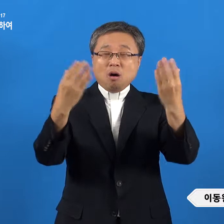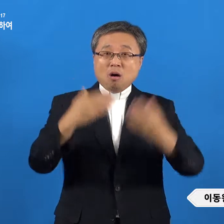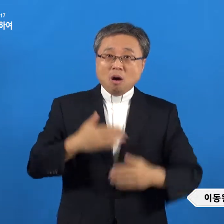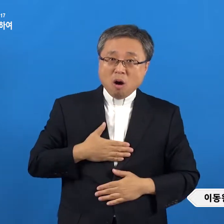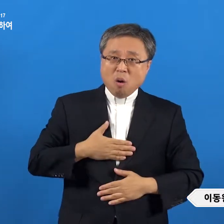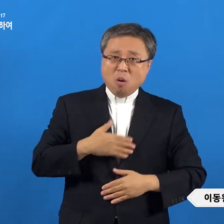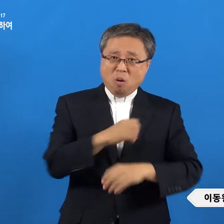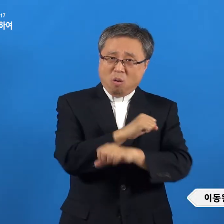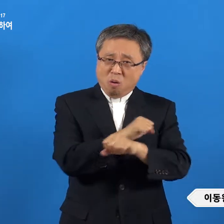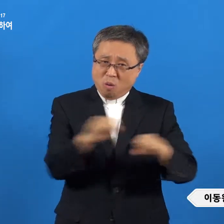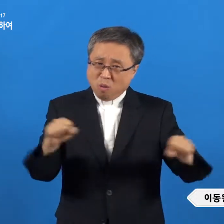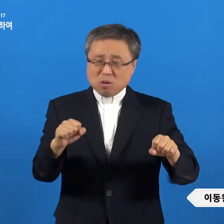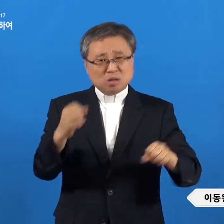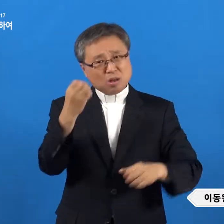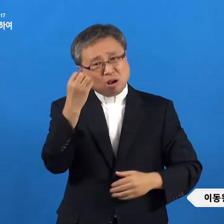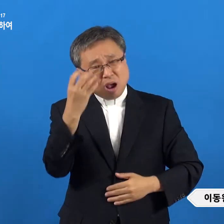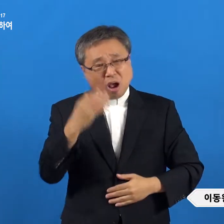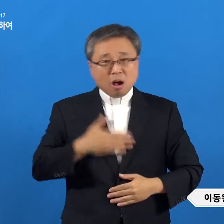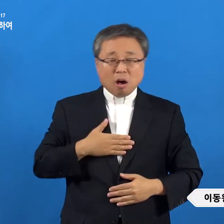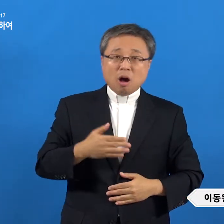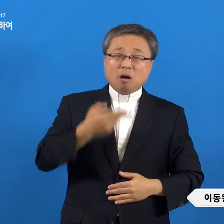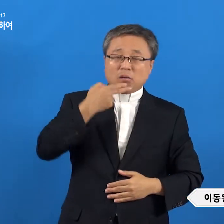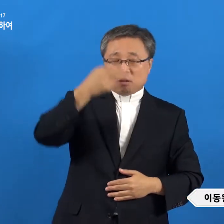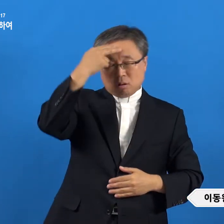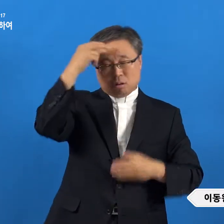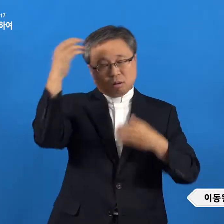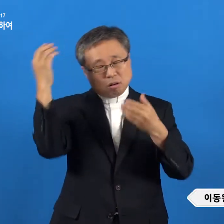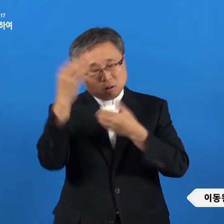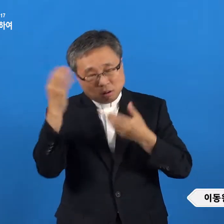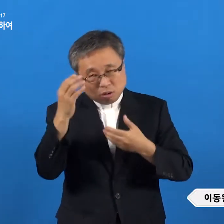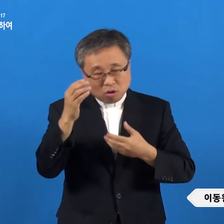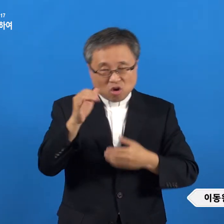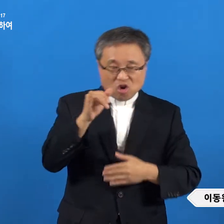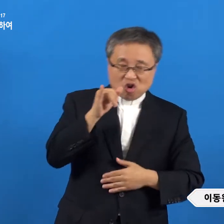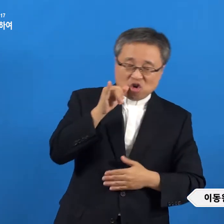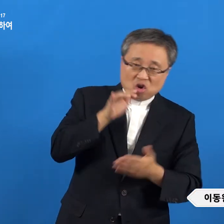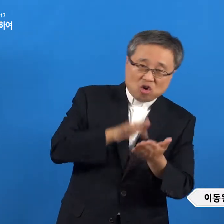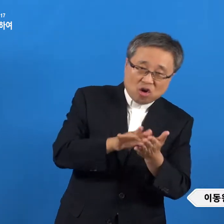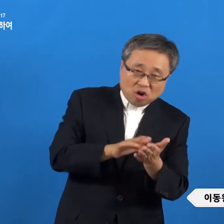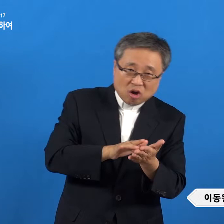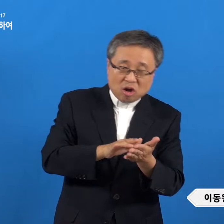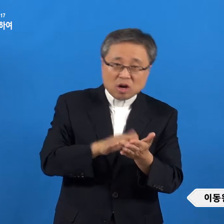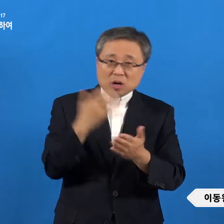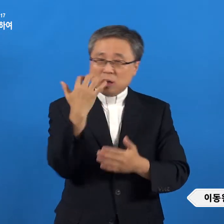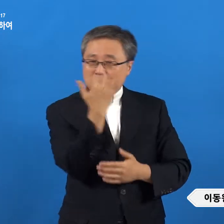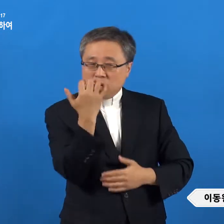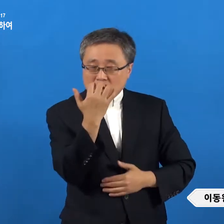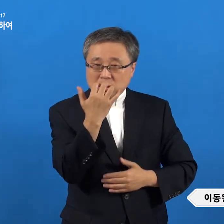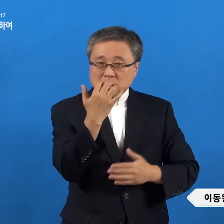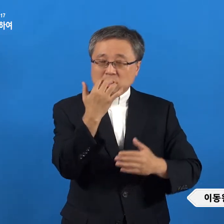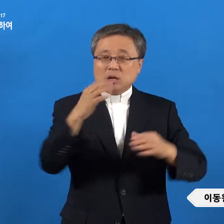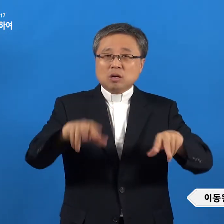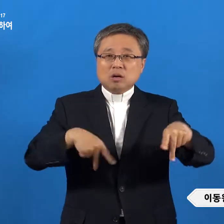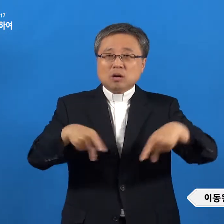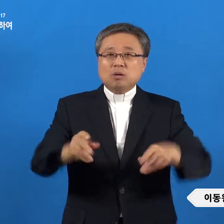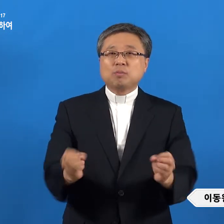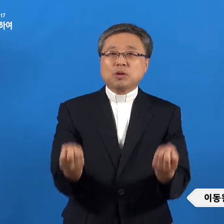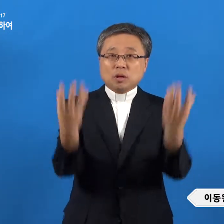변해갔습니다. 알코올, 마약, 섹스 파티로 변질되었습니다. 그는 마침내 변태 성역자가 되어